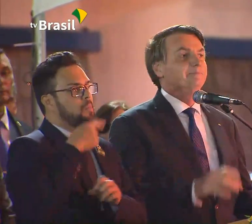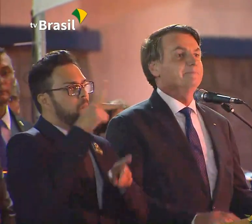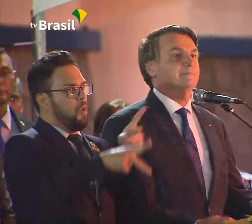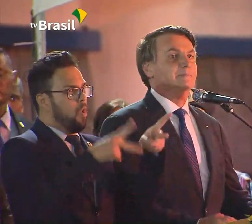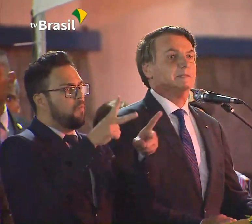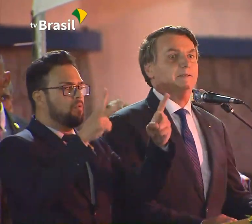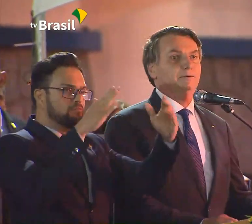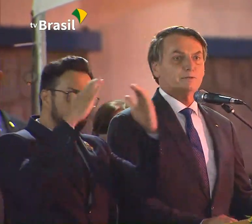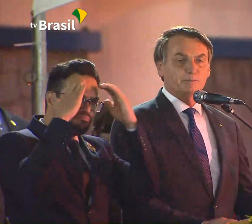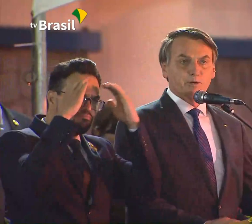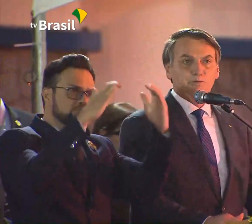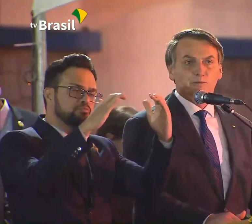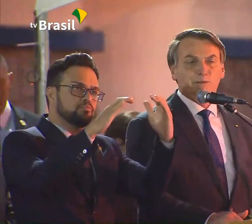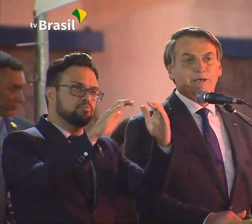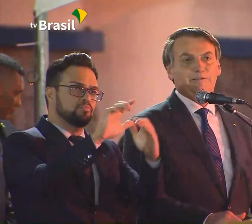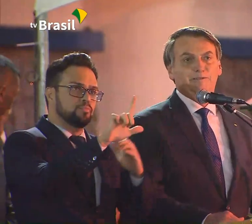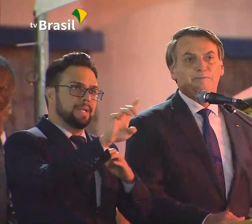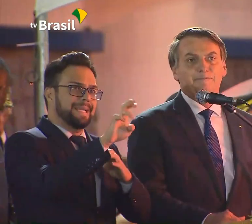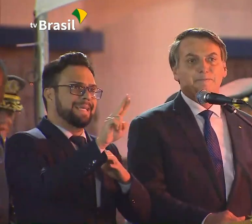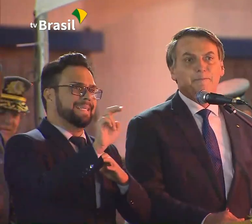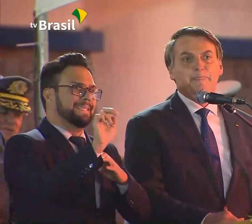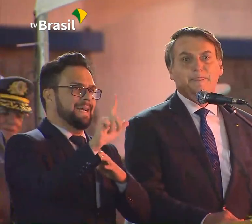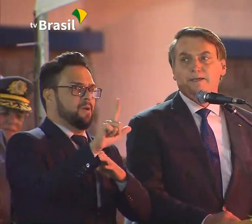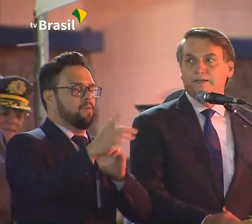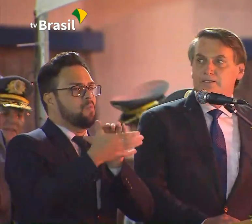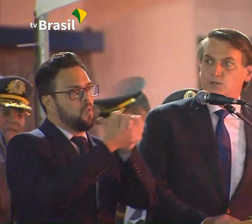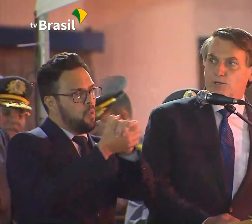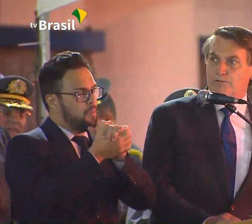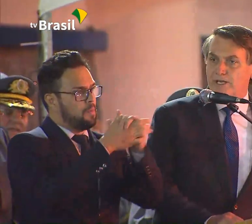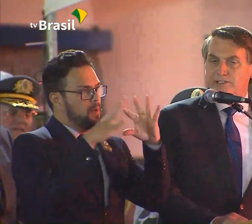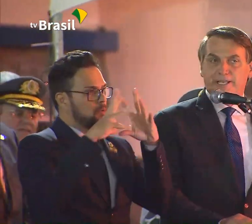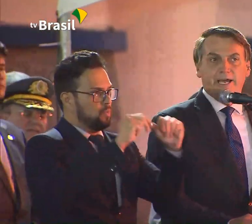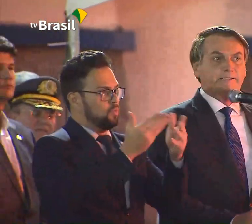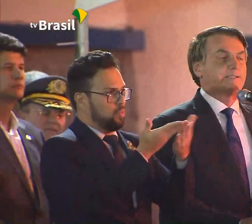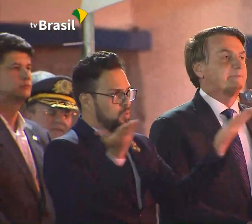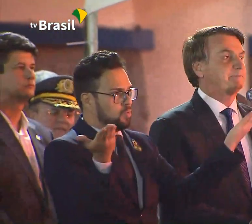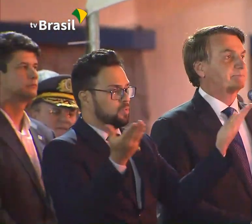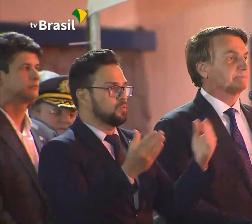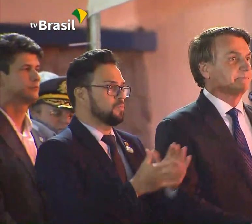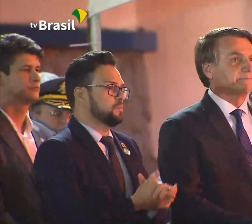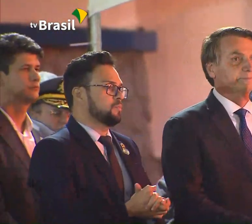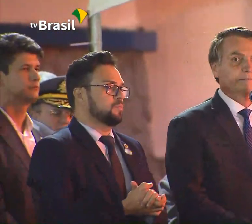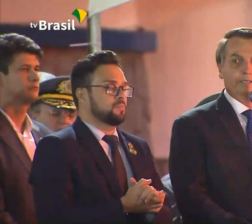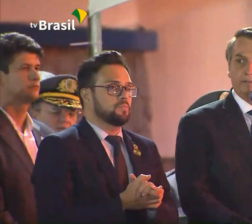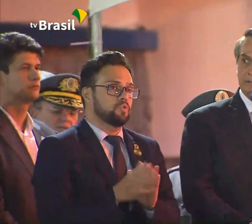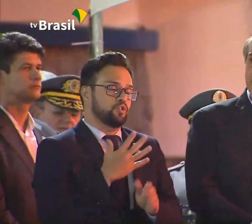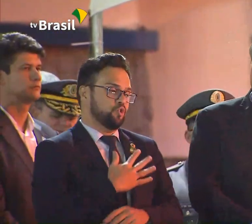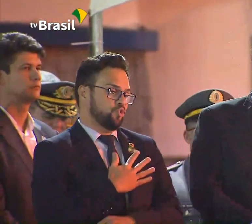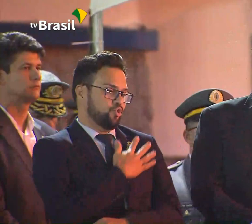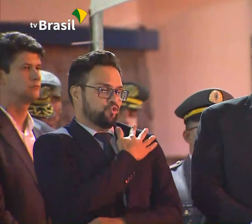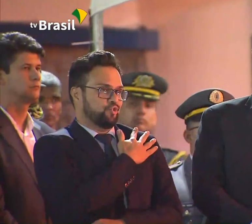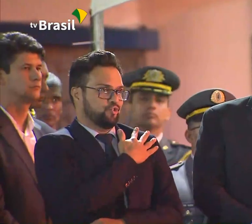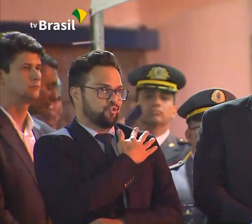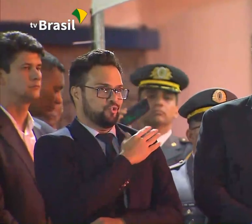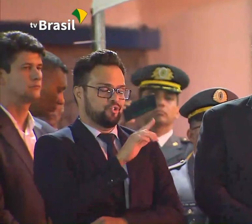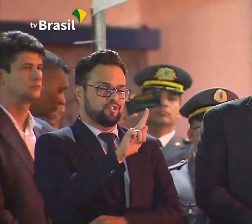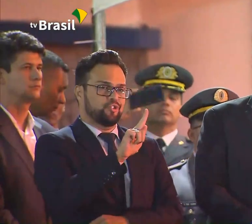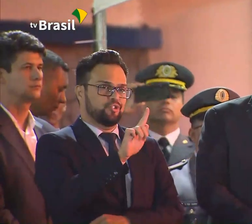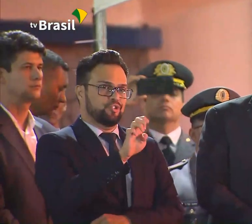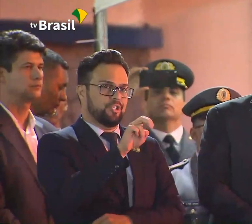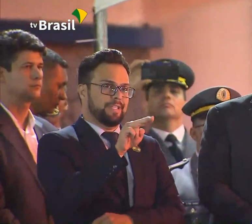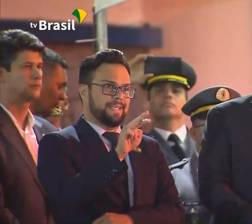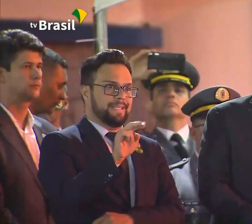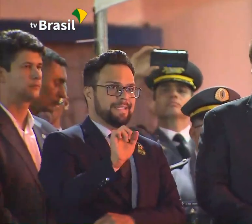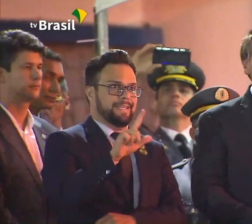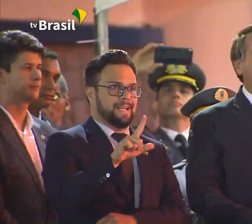lealdade, os meus cumprimentos. Senhores oficiais generais, General Chon,